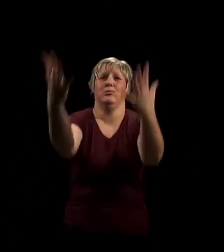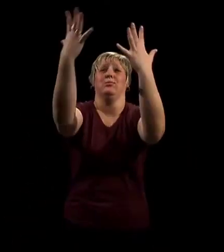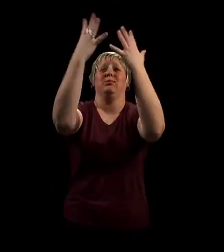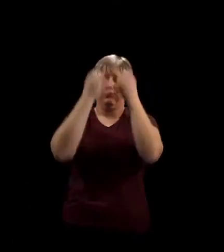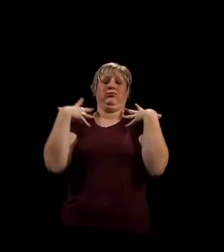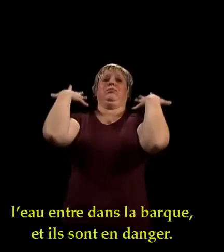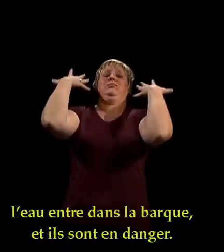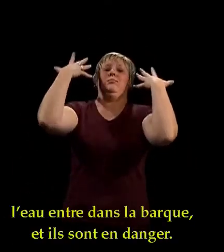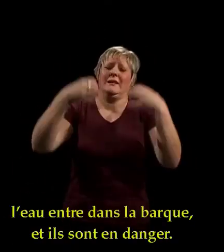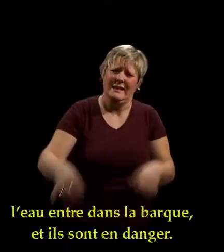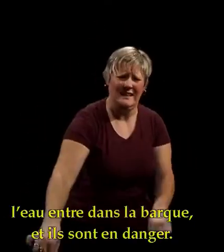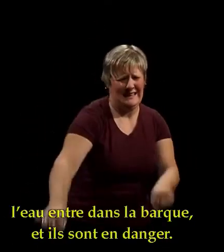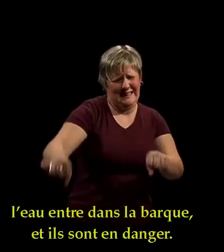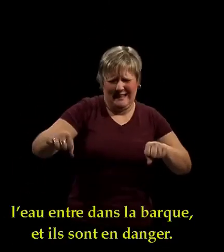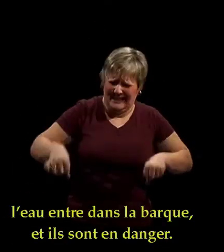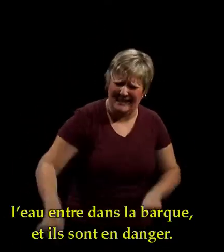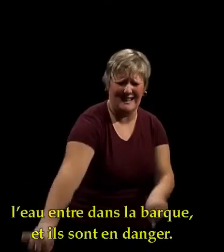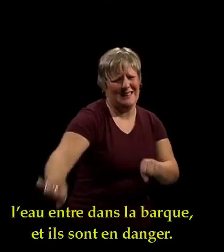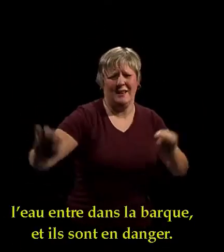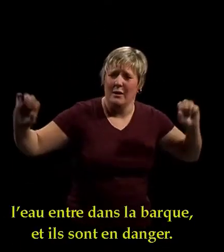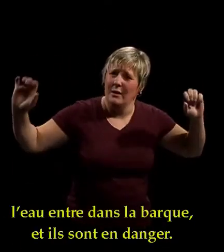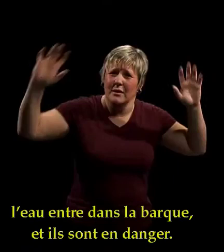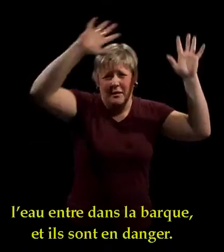L'eau entre dans la barque et ils sont en danger.